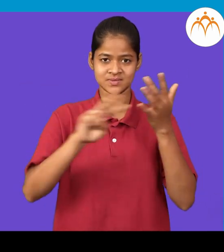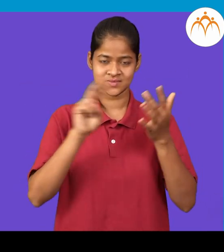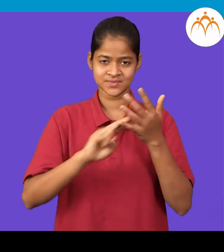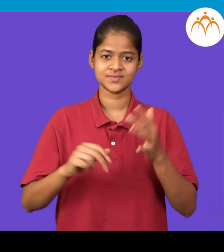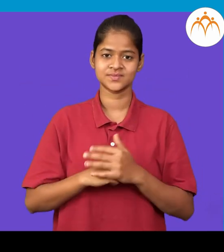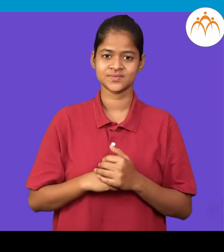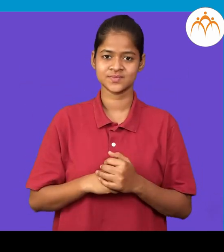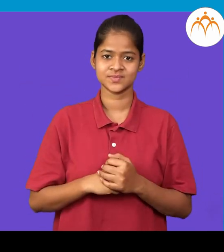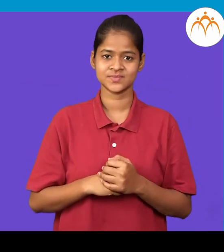रीड द सेंटेंसेस.